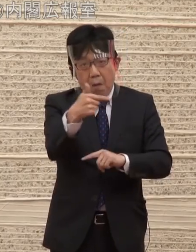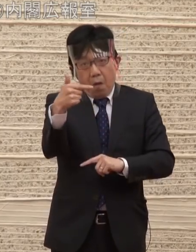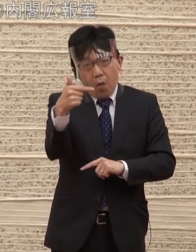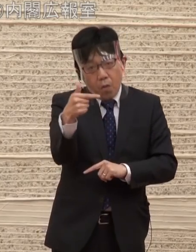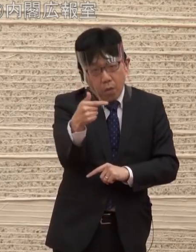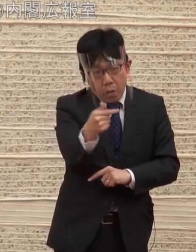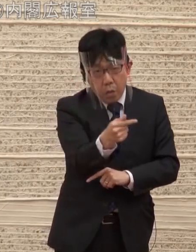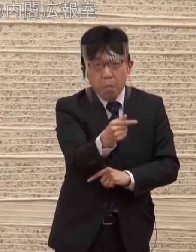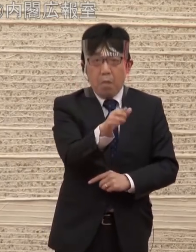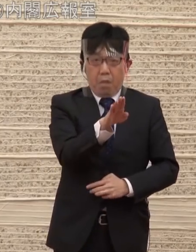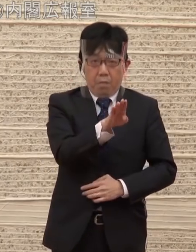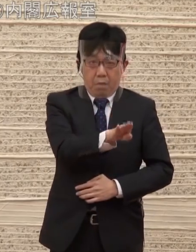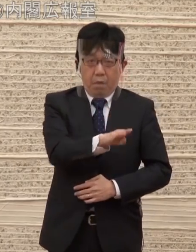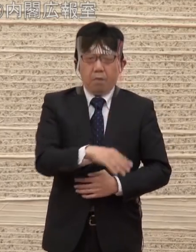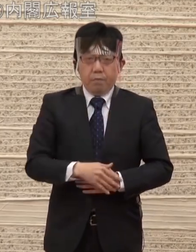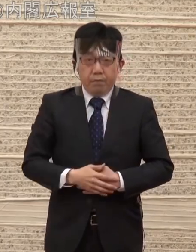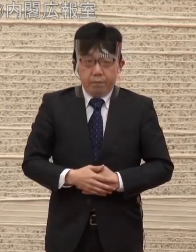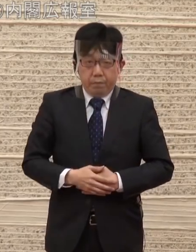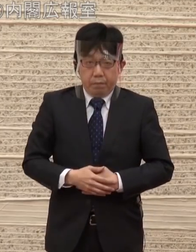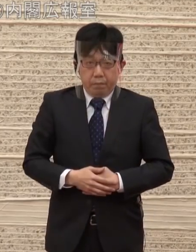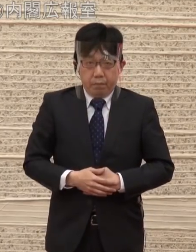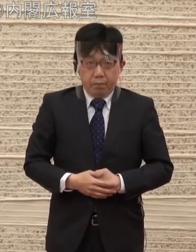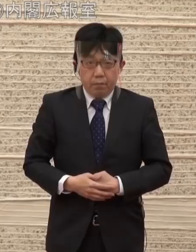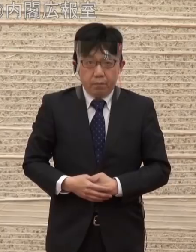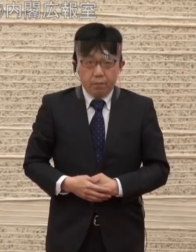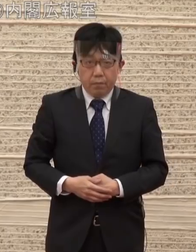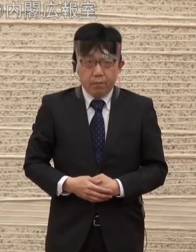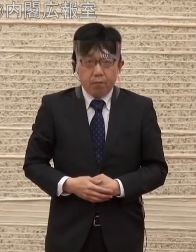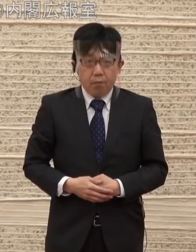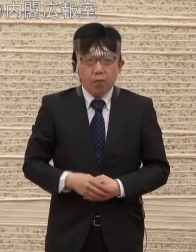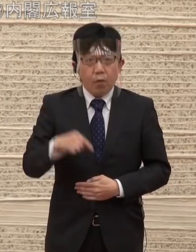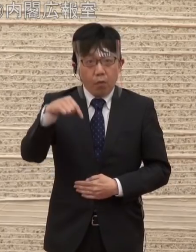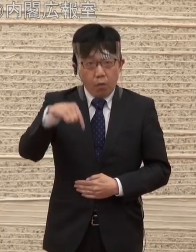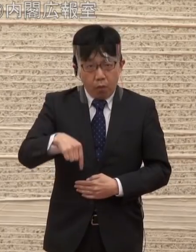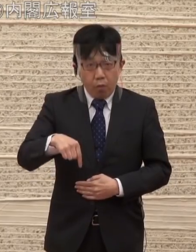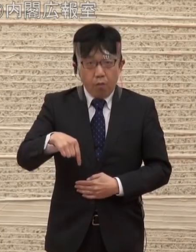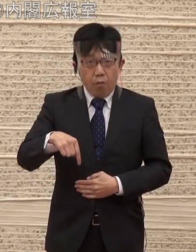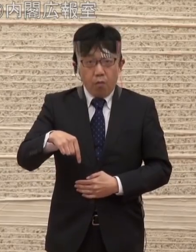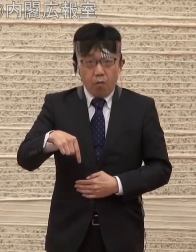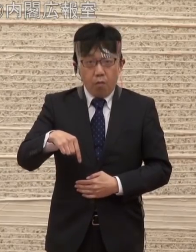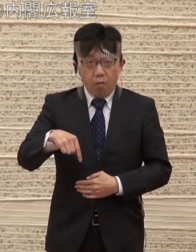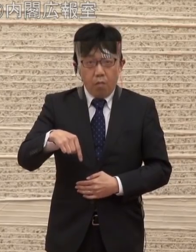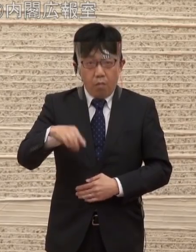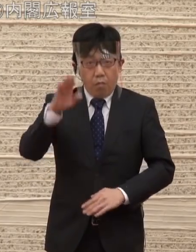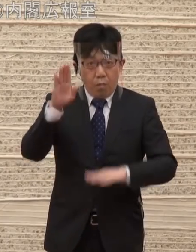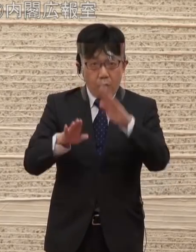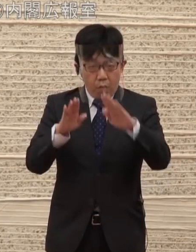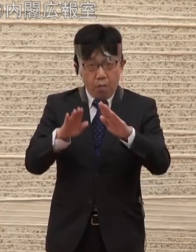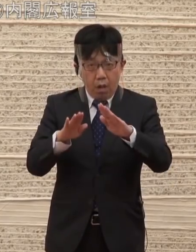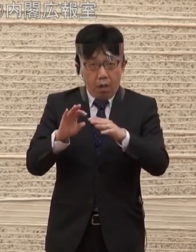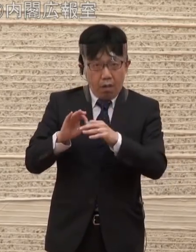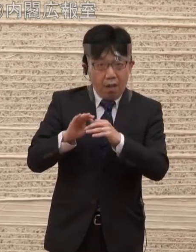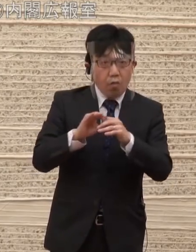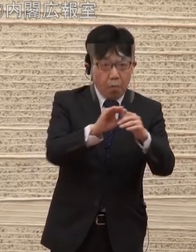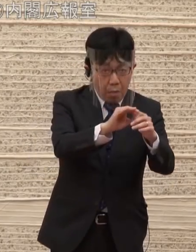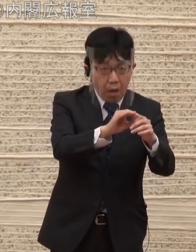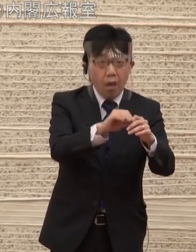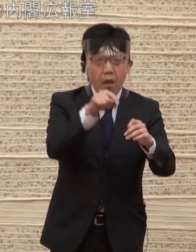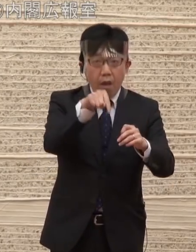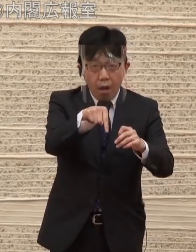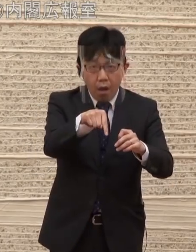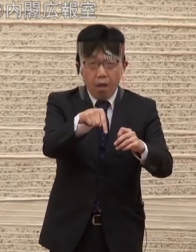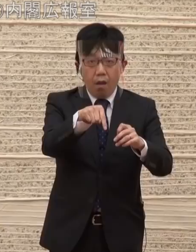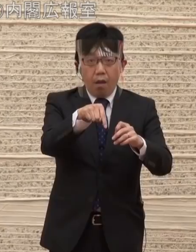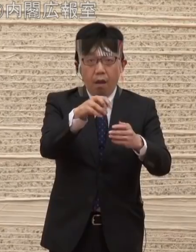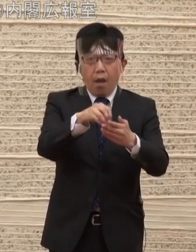たそのためですねその状況がでしたこの抵抗が転属していけば解除することも可能であるという